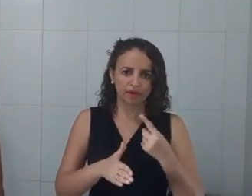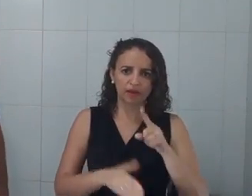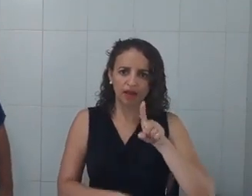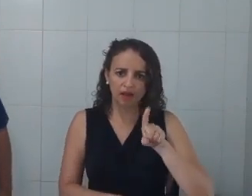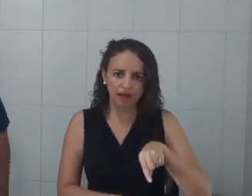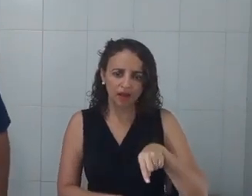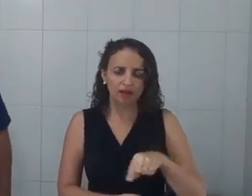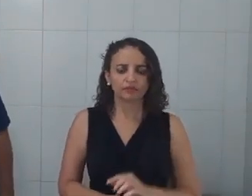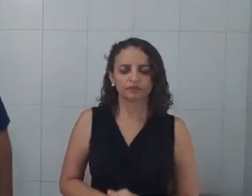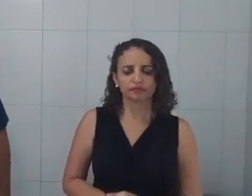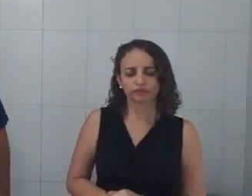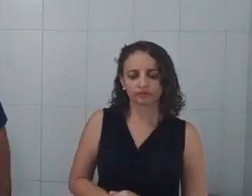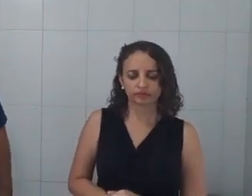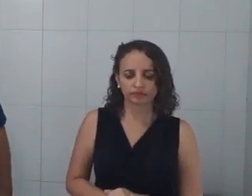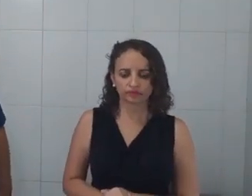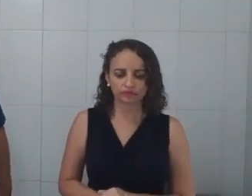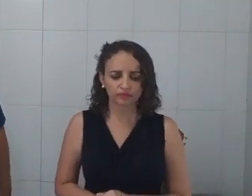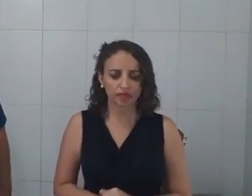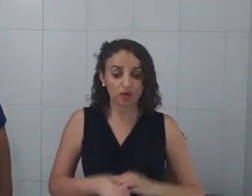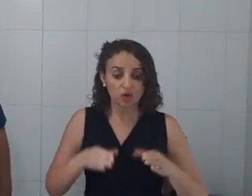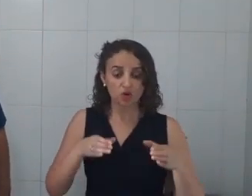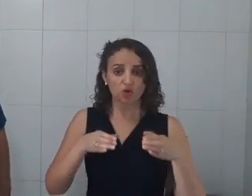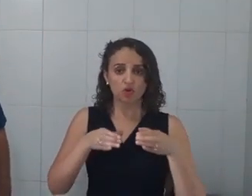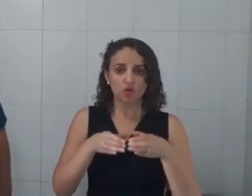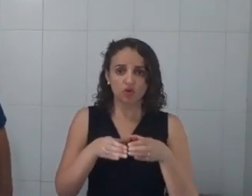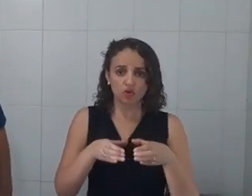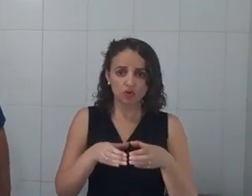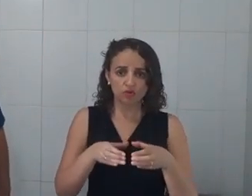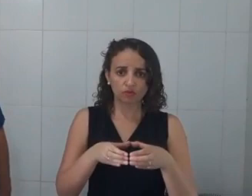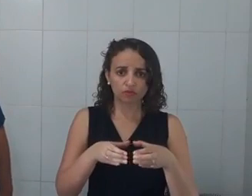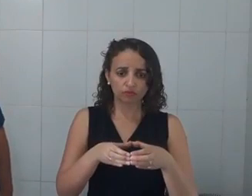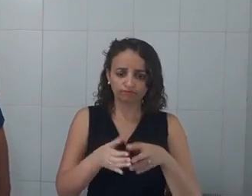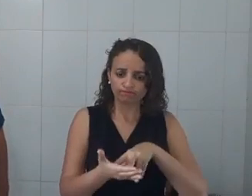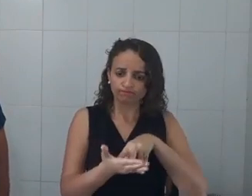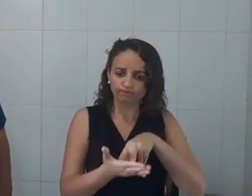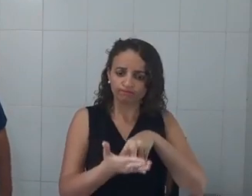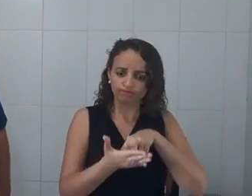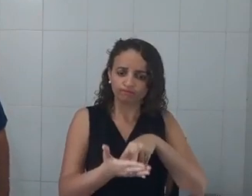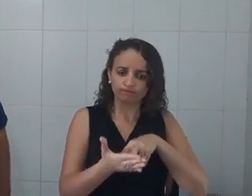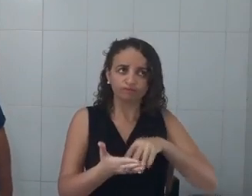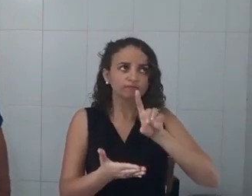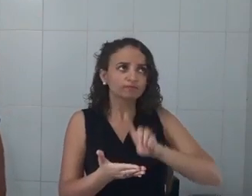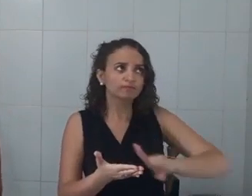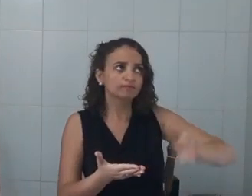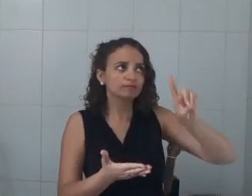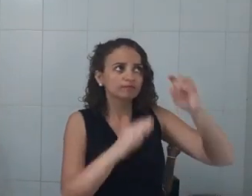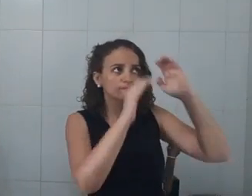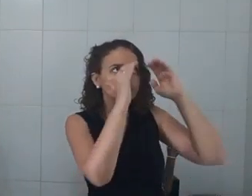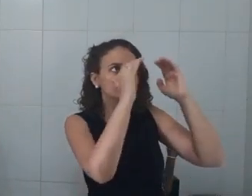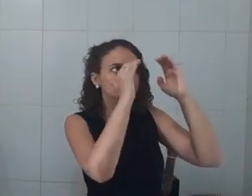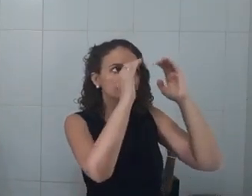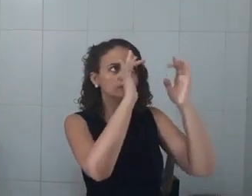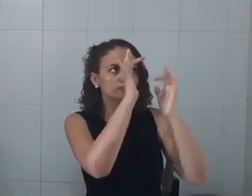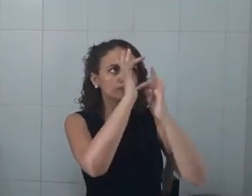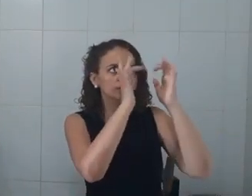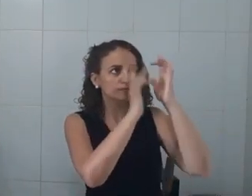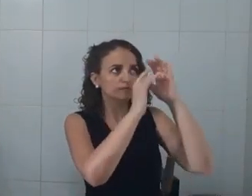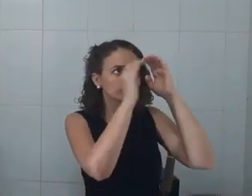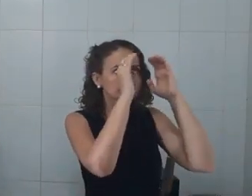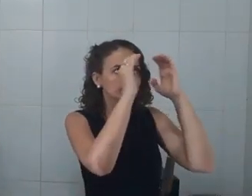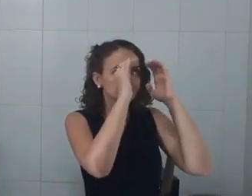vemos ali é uma comunidade firmada em Deus Pai e no Senhor Jesus